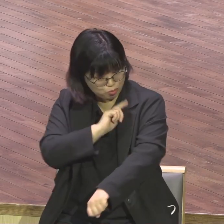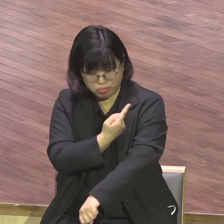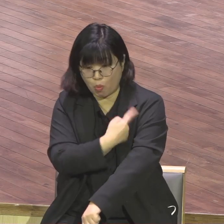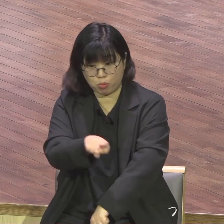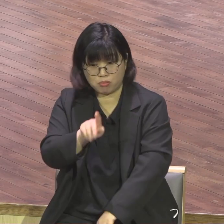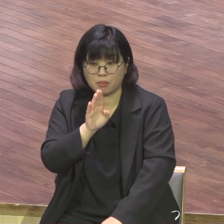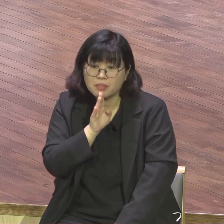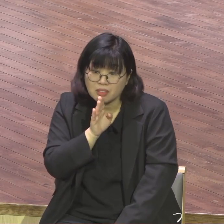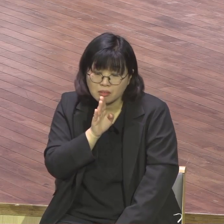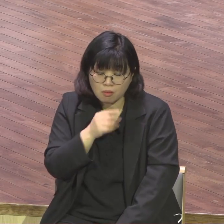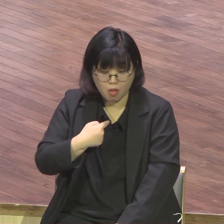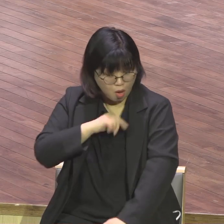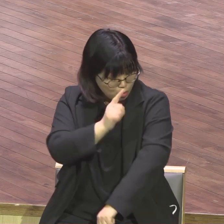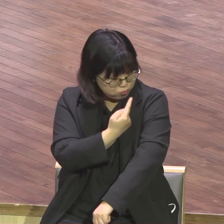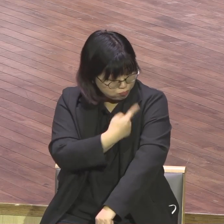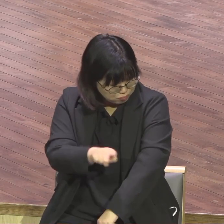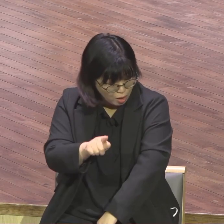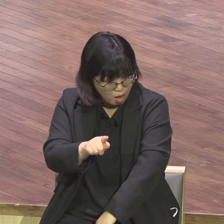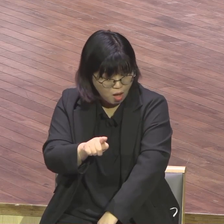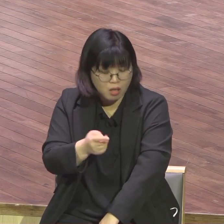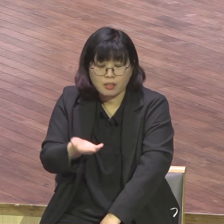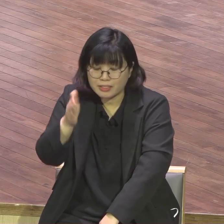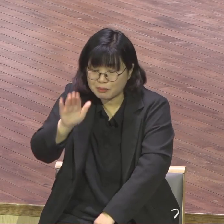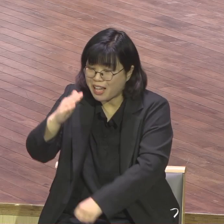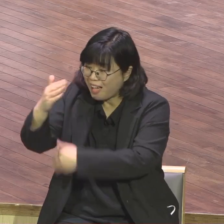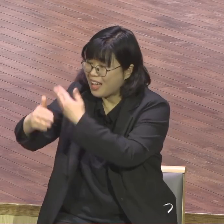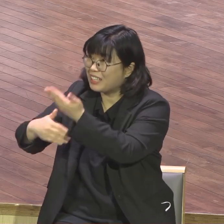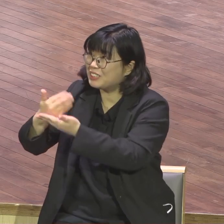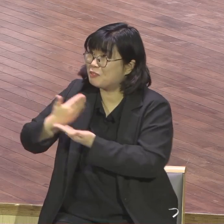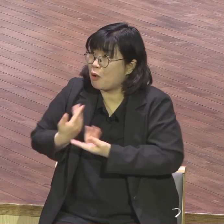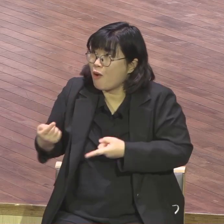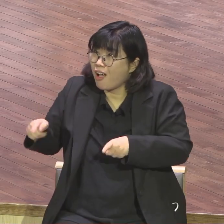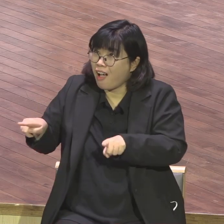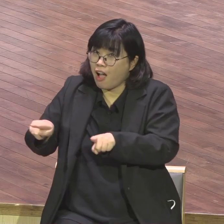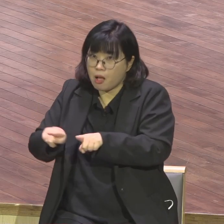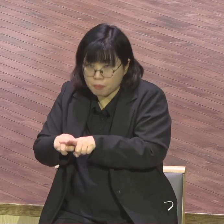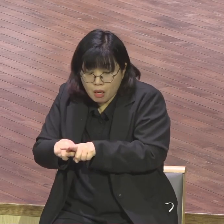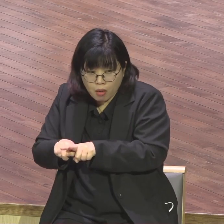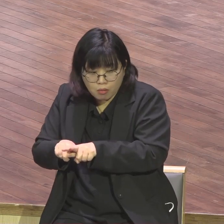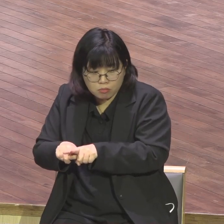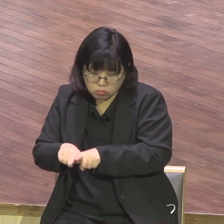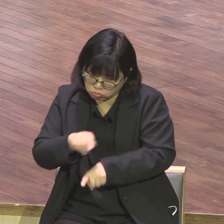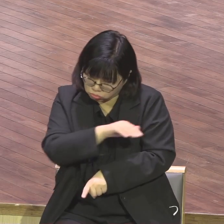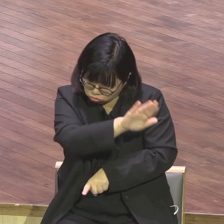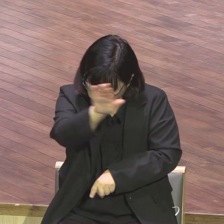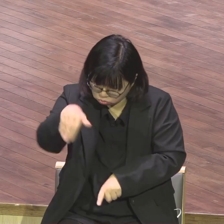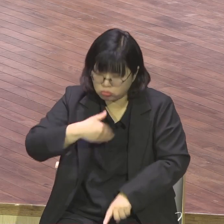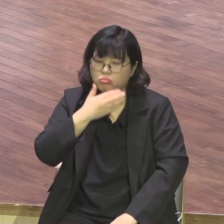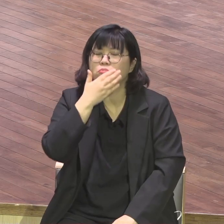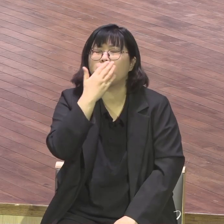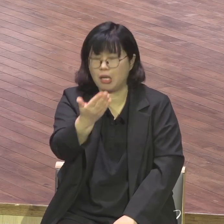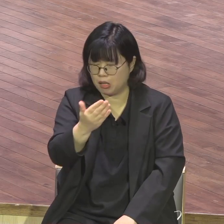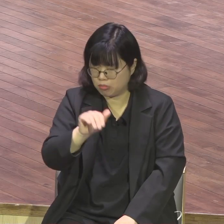아무것도 아닌 나에게 그리스도가 계시기 때문에 가능하잖아요. 그리스도 그리스도잖아요. 그래서